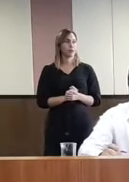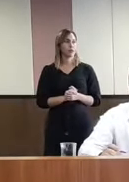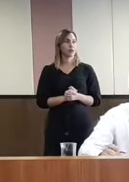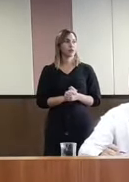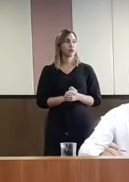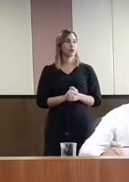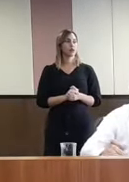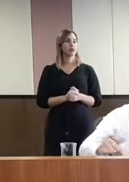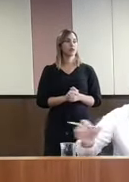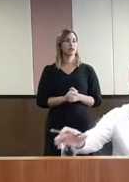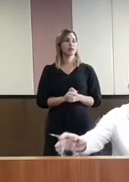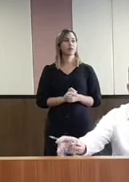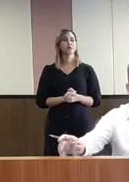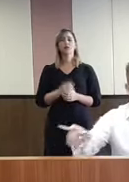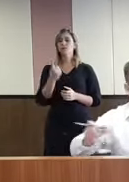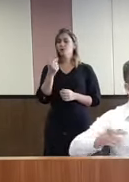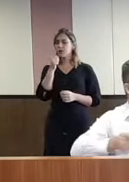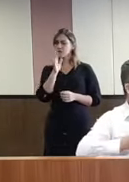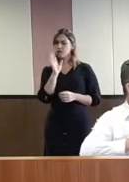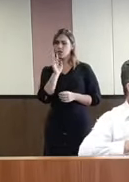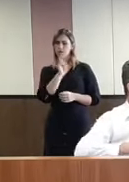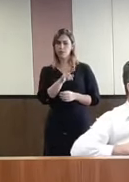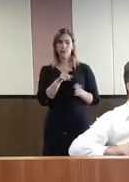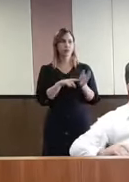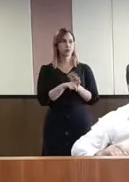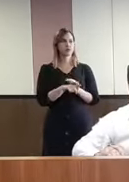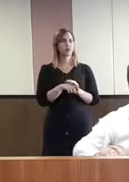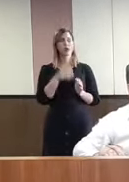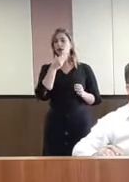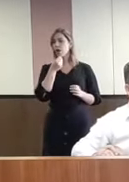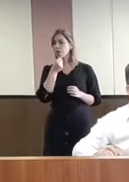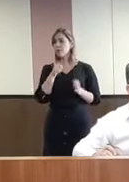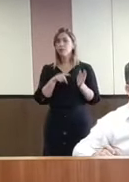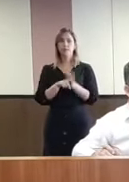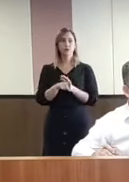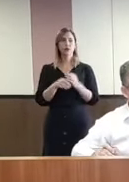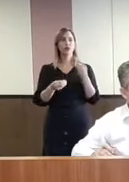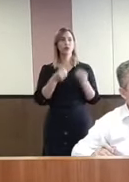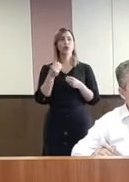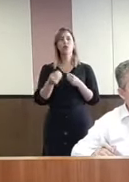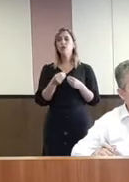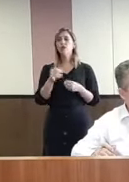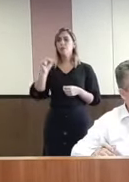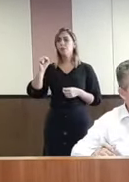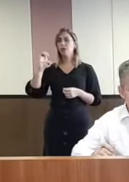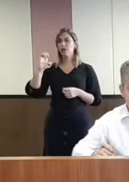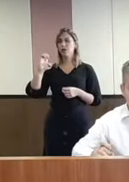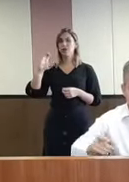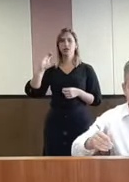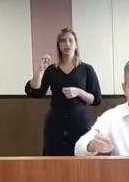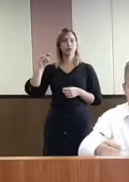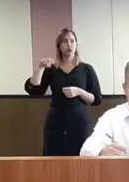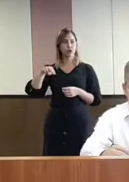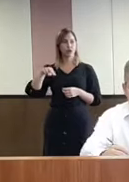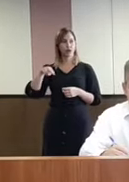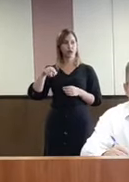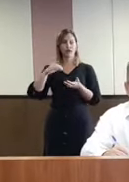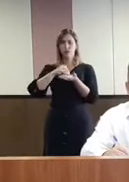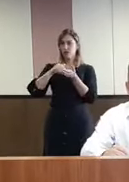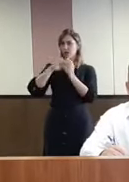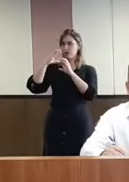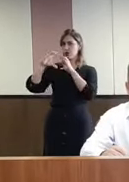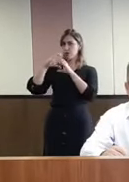Betel, sua pergunta já foi respondida. Agora o Pablo da Gazeta pergunta. Conforme recomendação da SECOM, mudando a pergunta, com o